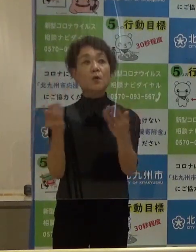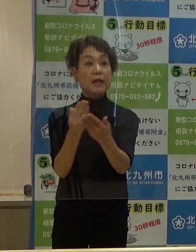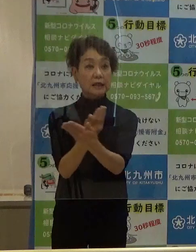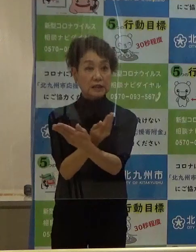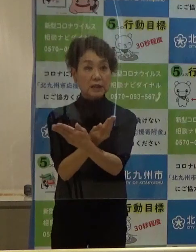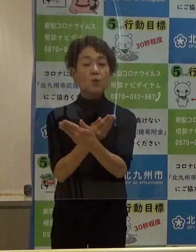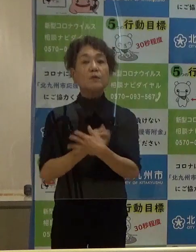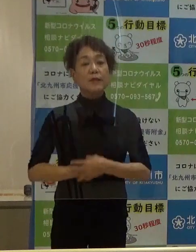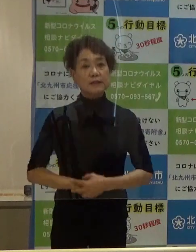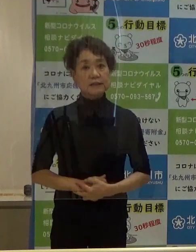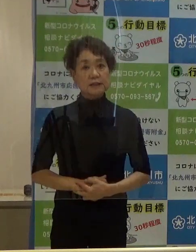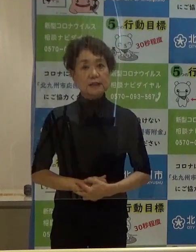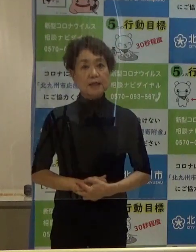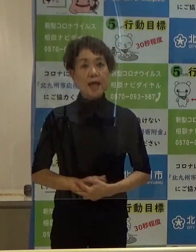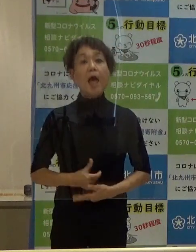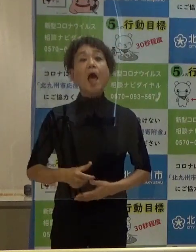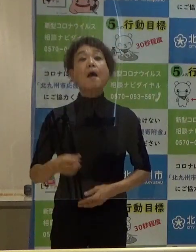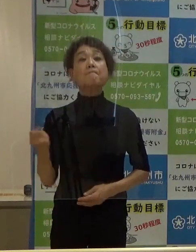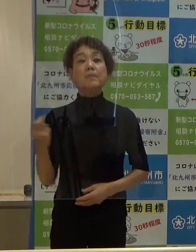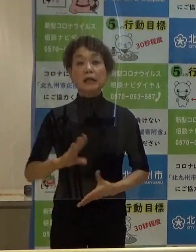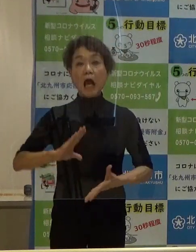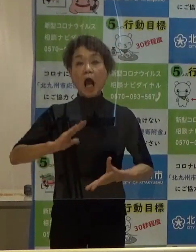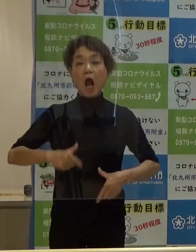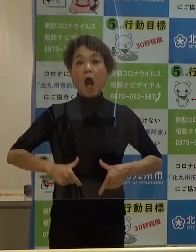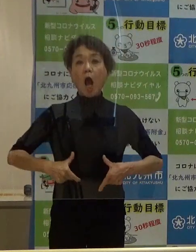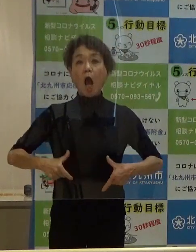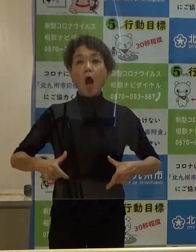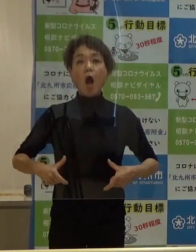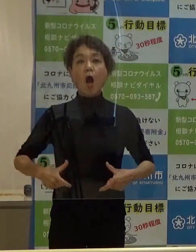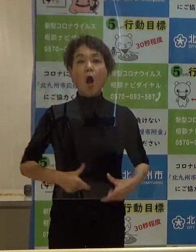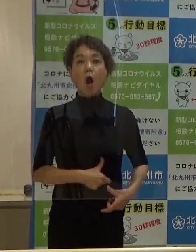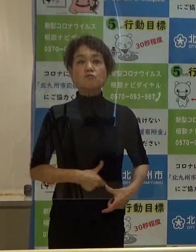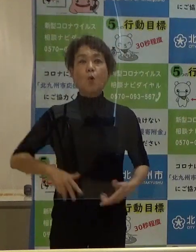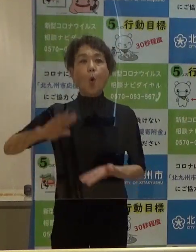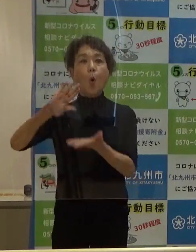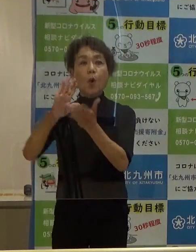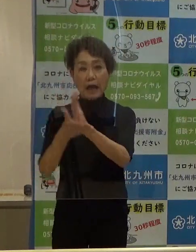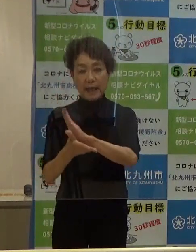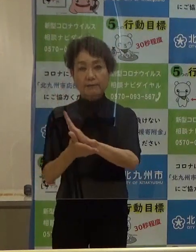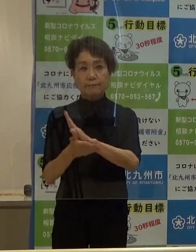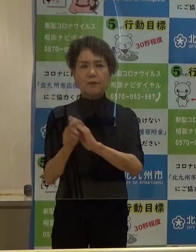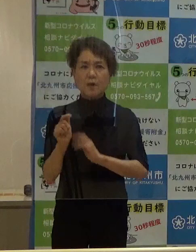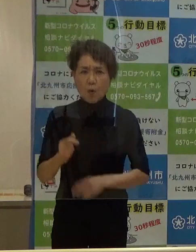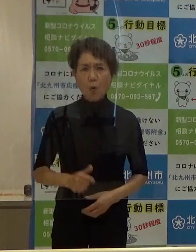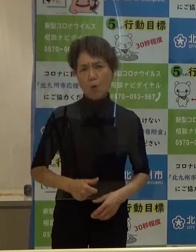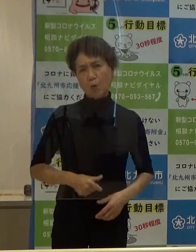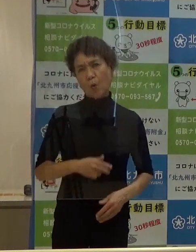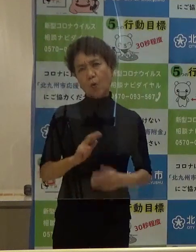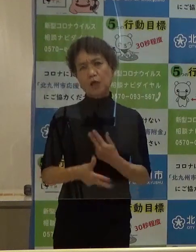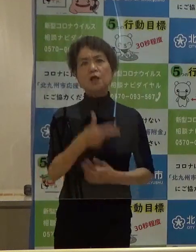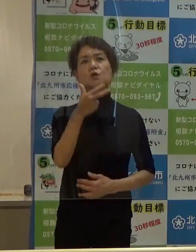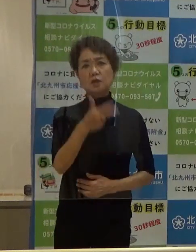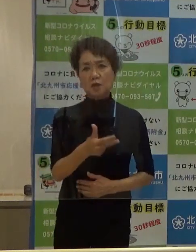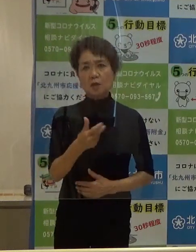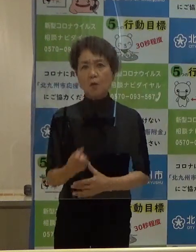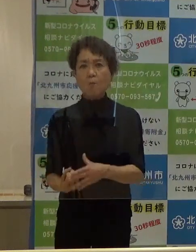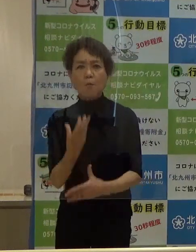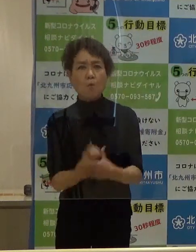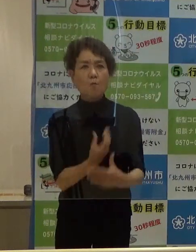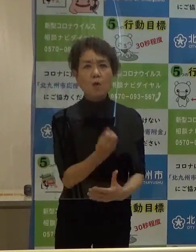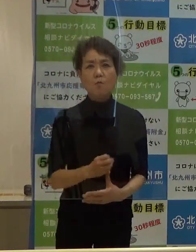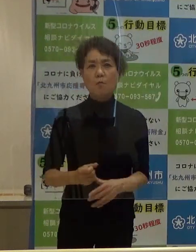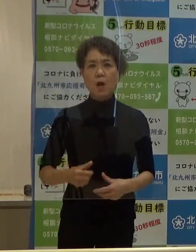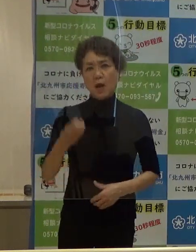し、また福岡県本市におきましても散発的な感染者の状況というの